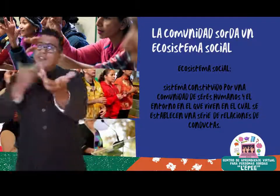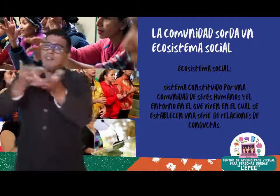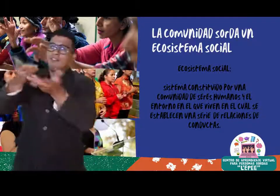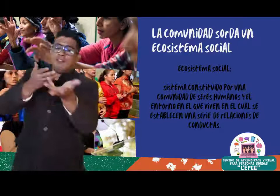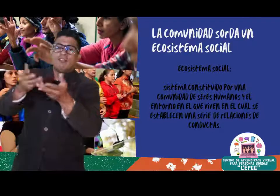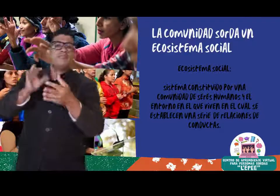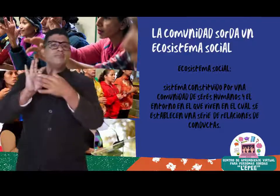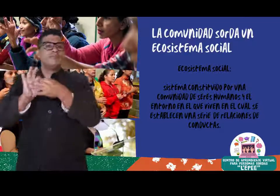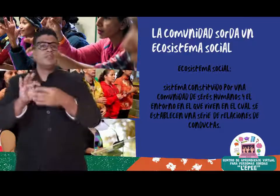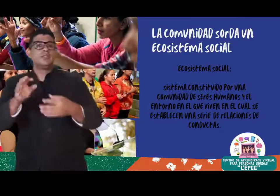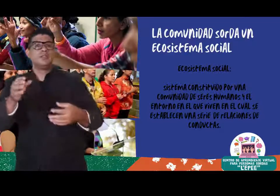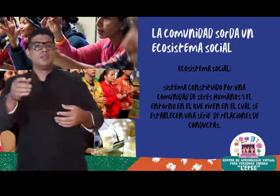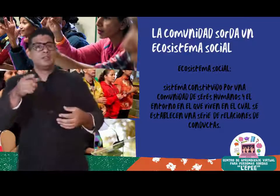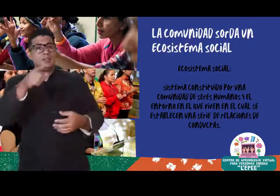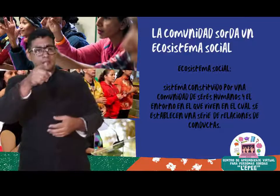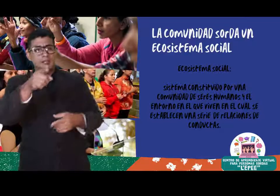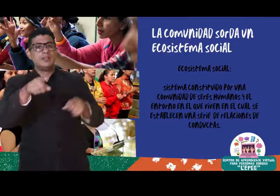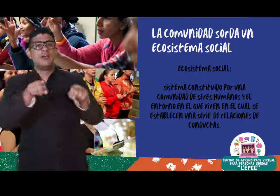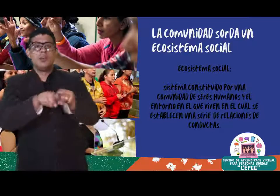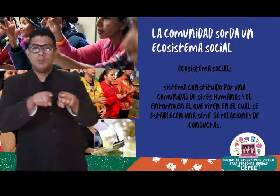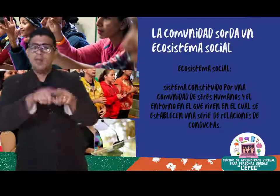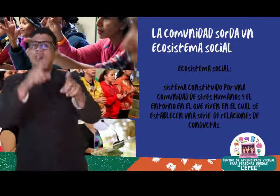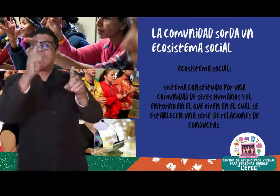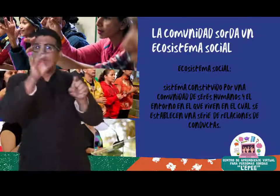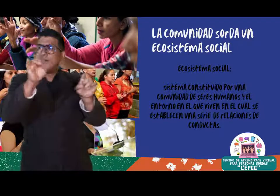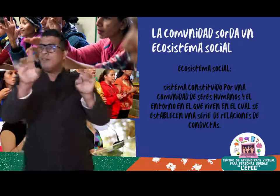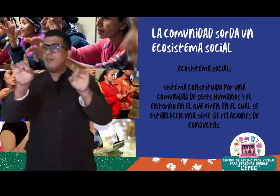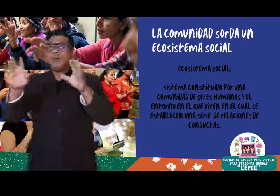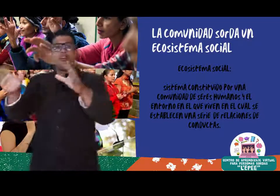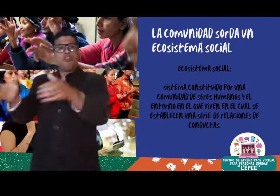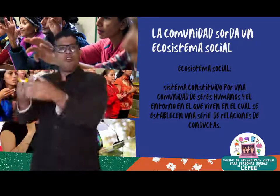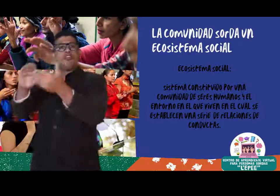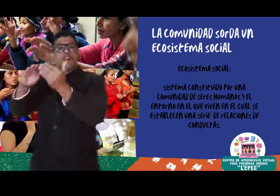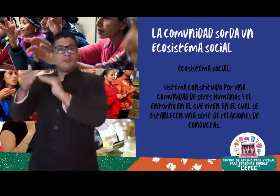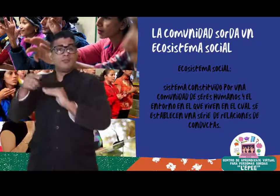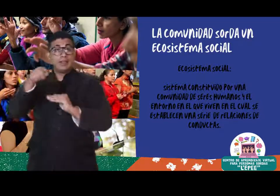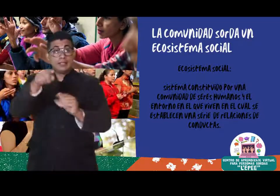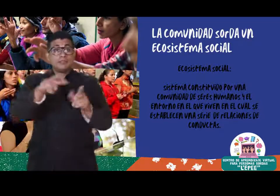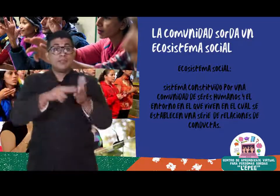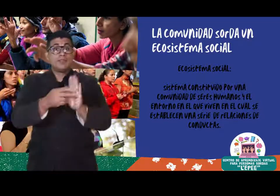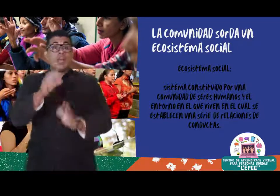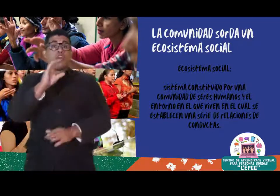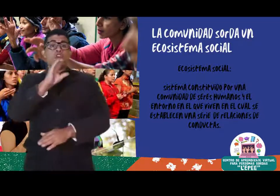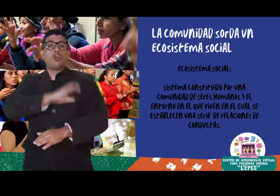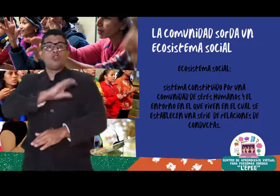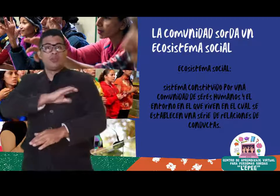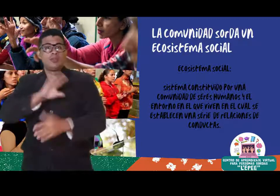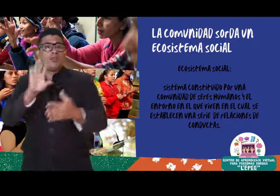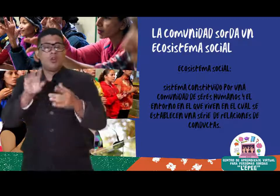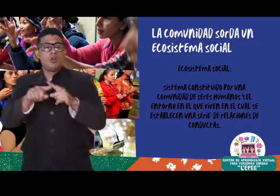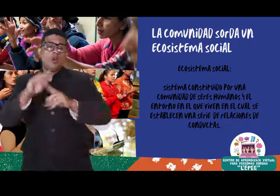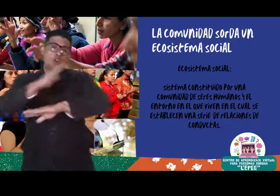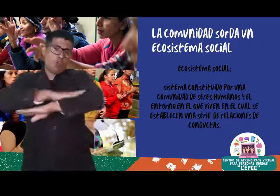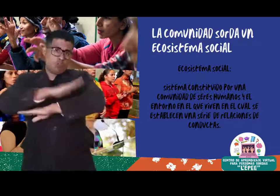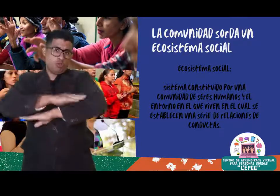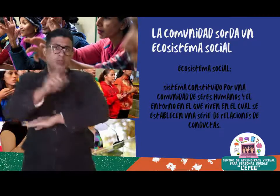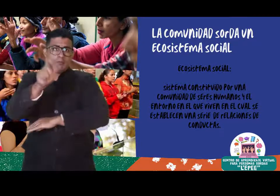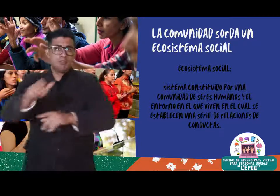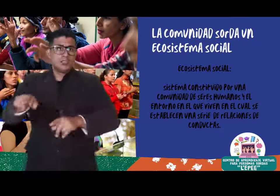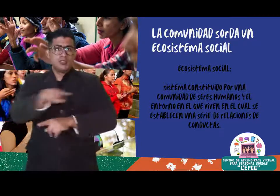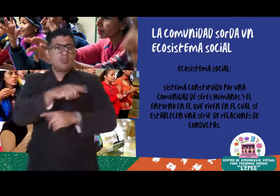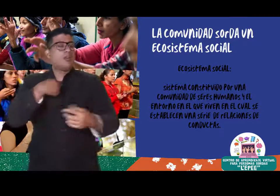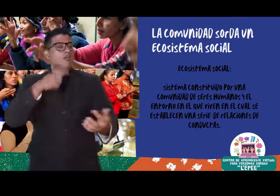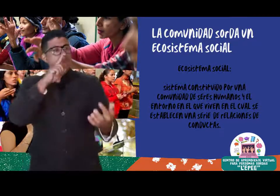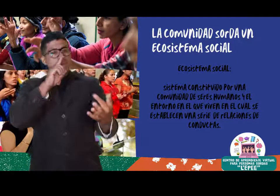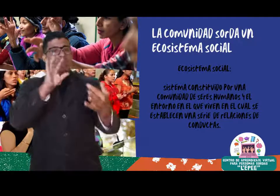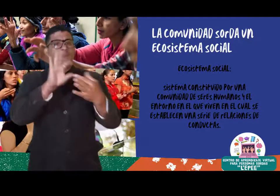como Perú y necesita quizás al estar en otro país encontrar comida de este país de